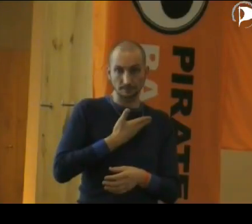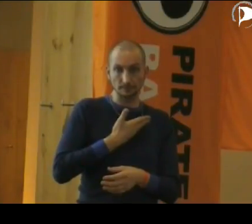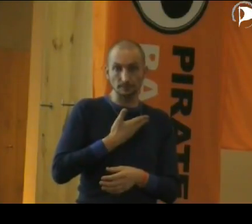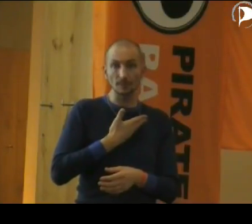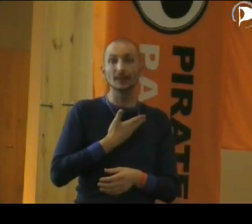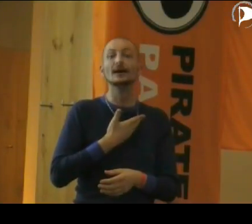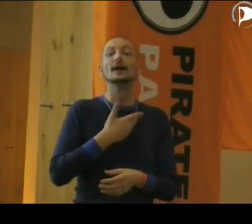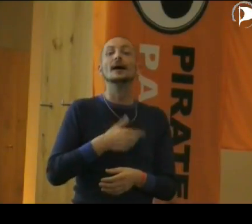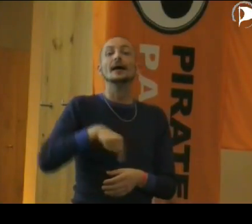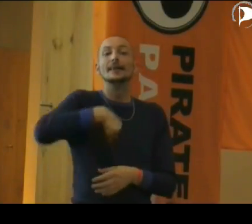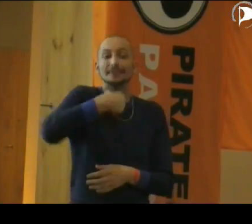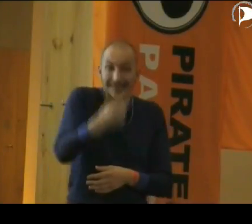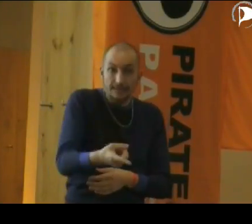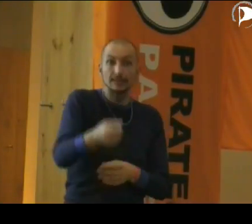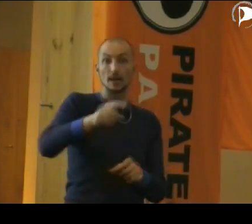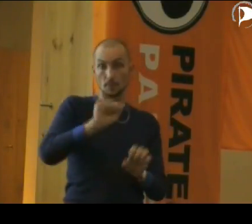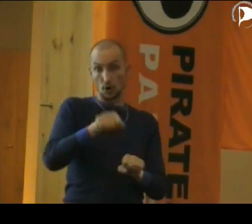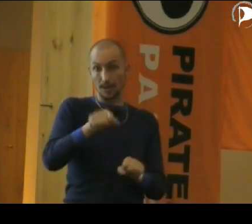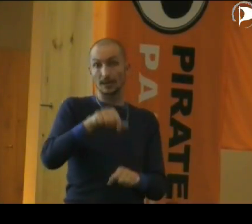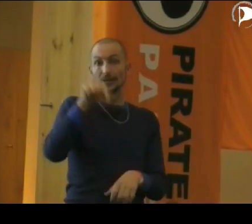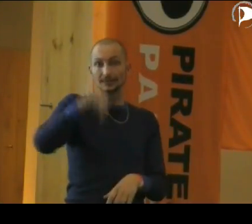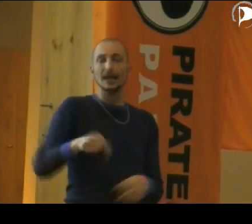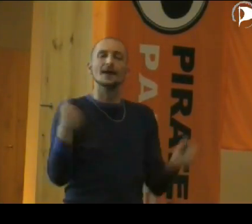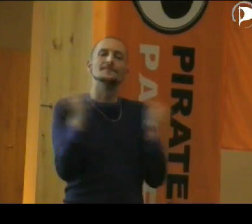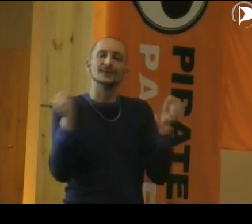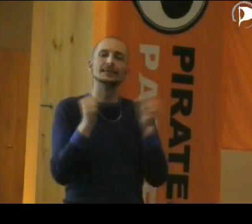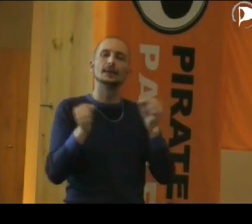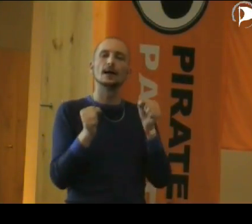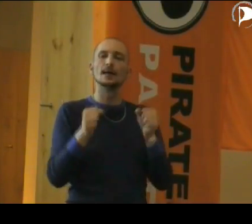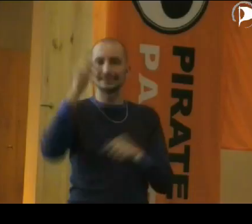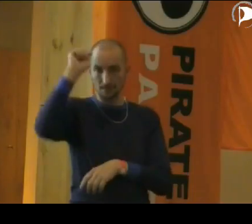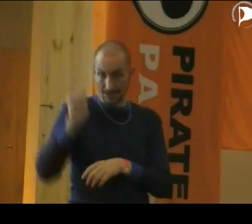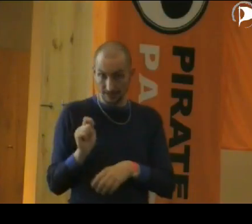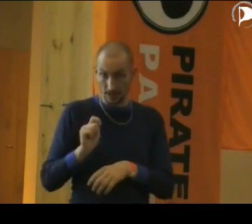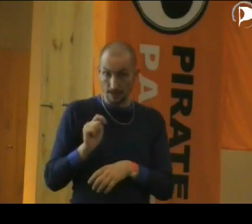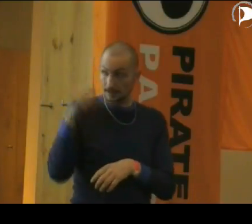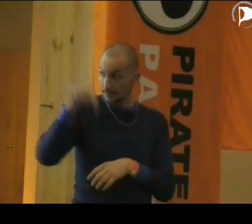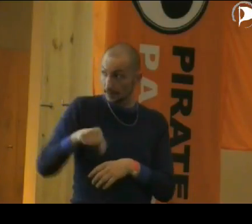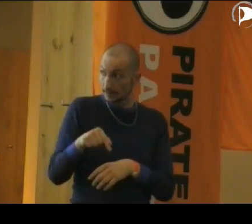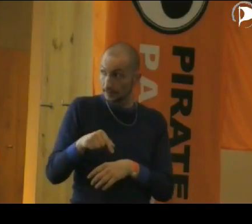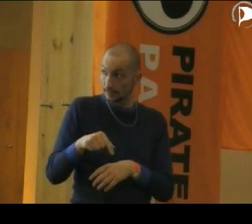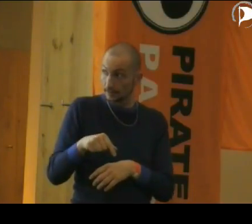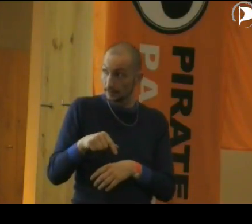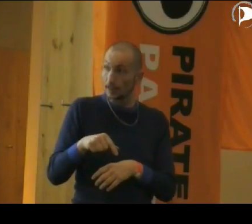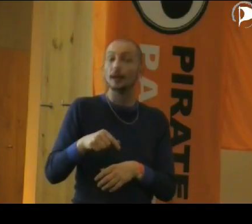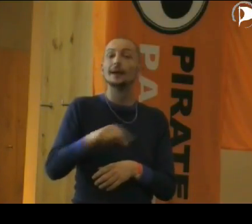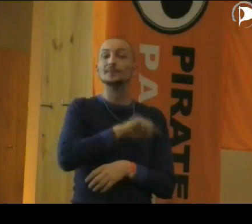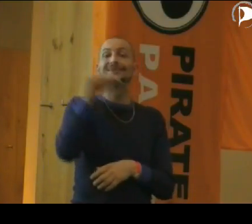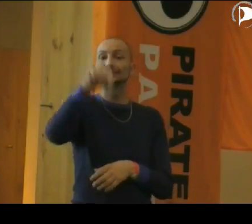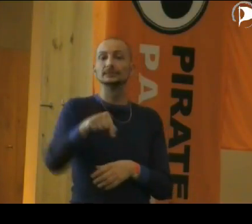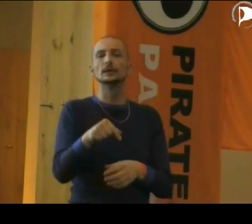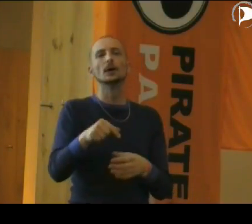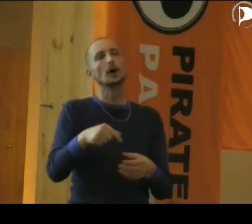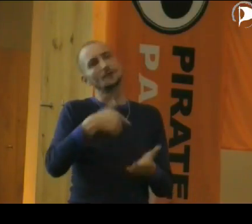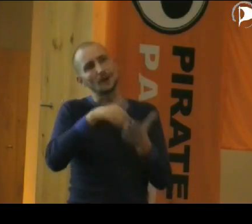diese möglichkeit ist amüsiert sich dann erst werden im winter zulässt bis dahin kann ich mich weiter lustig und das leben wird die